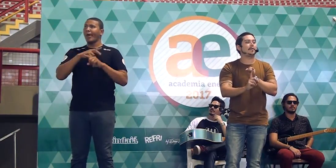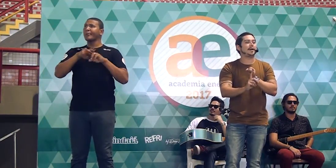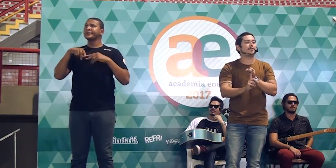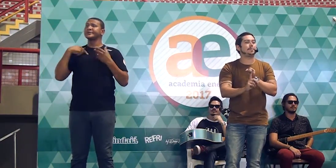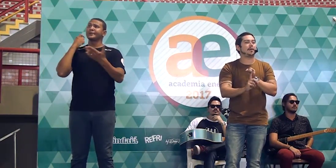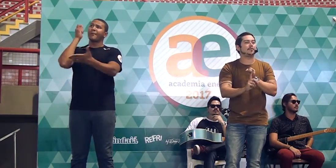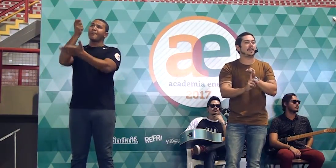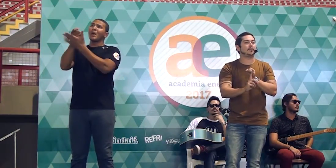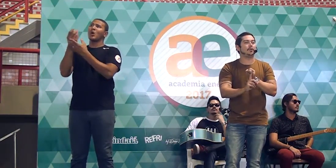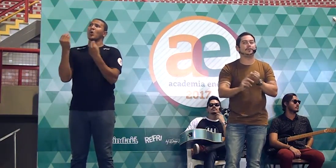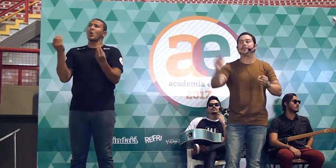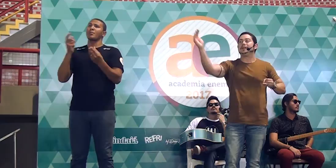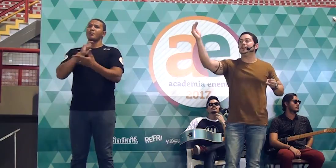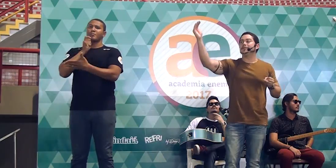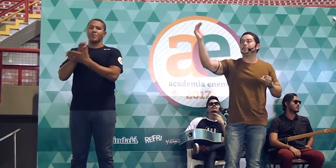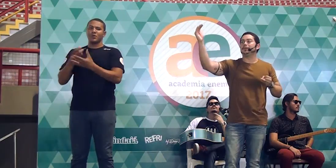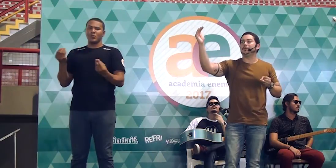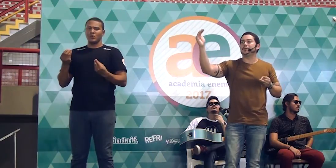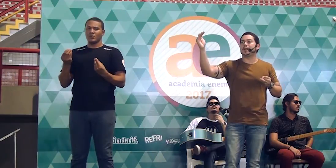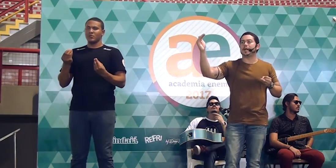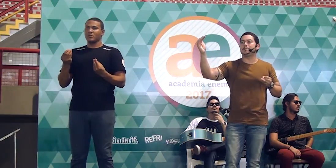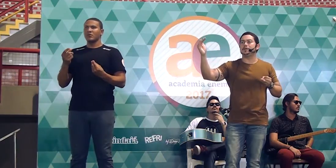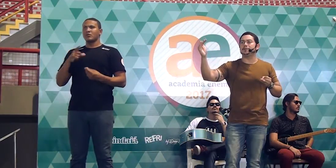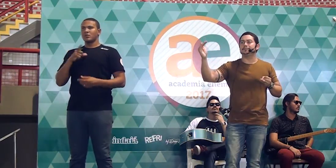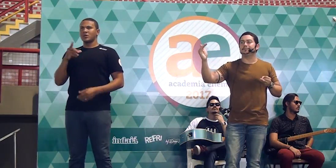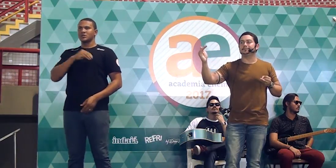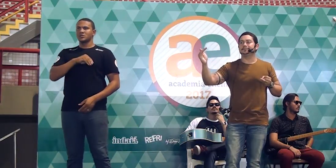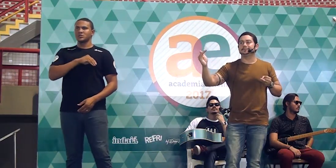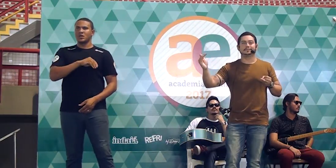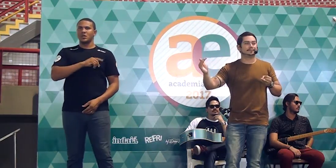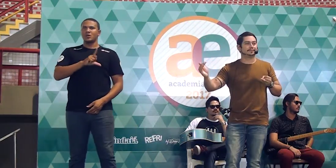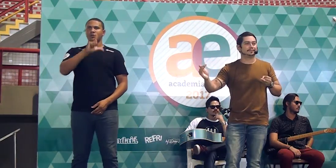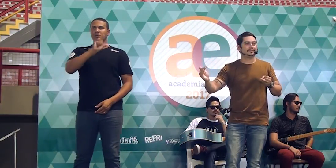olha como é que o Brasil pagou os acordos. Diminuiu o salário mínimo,